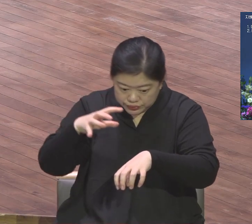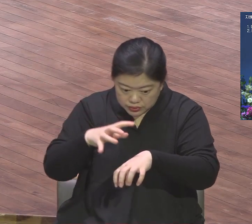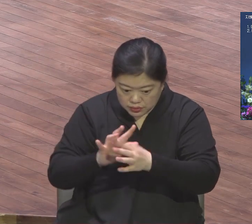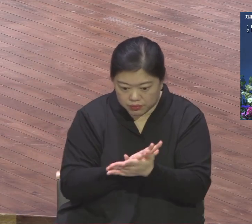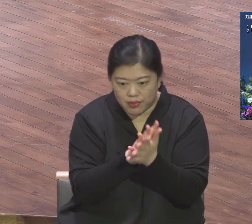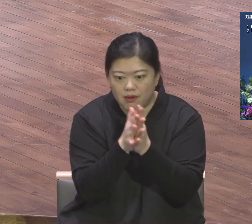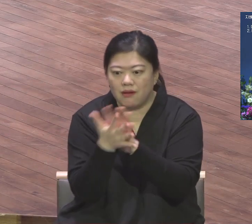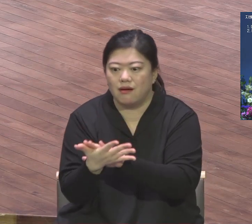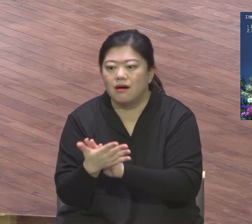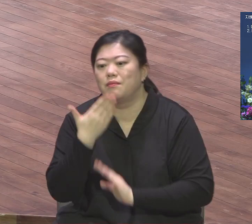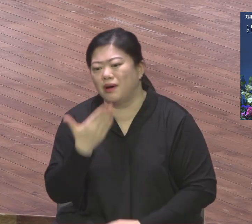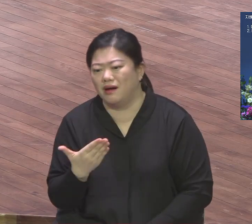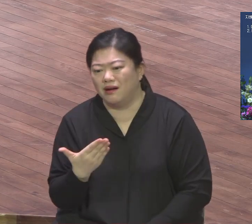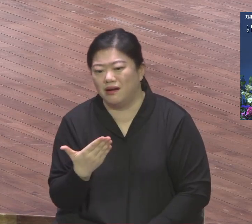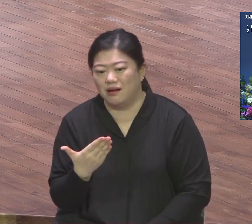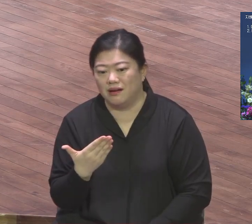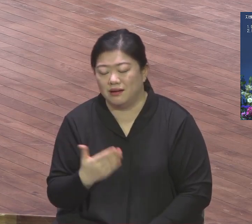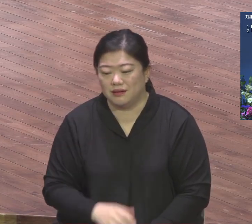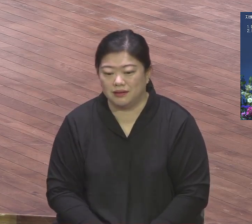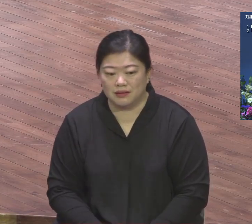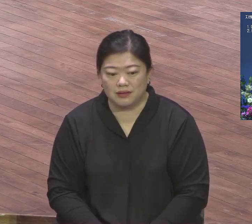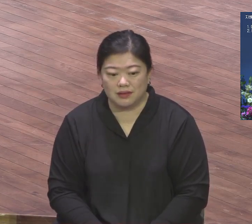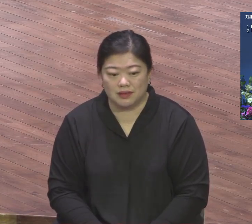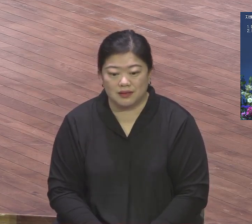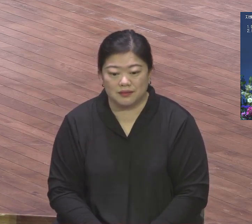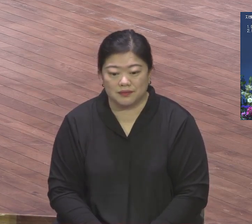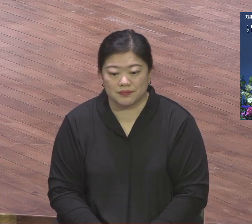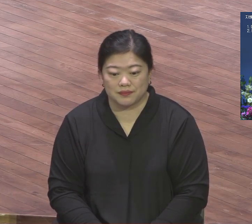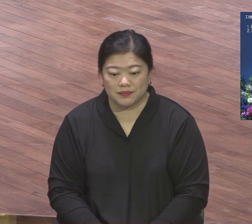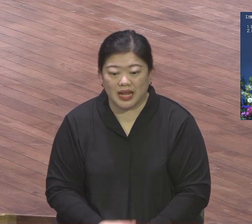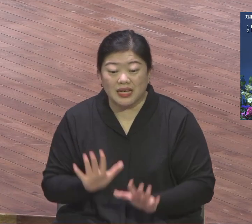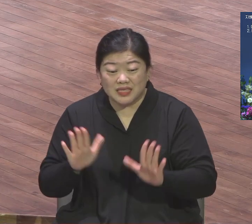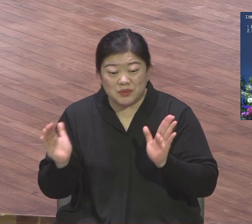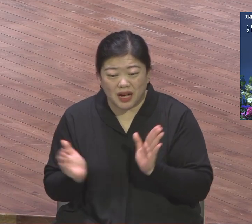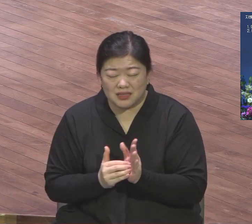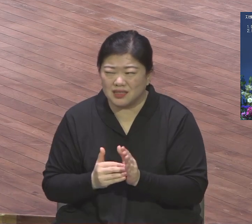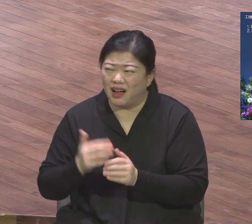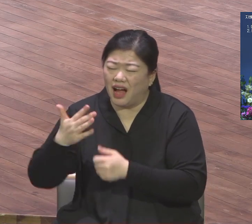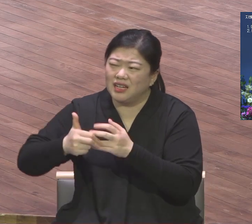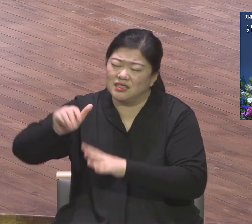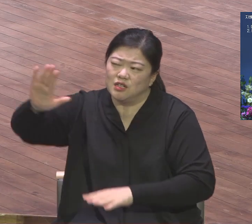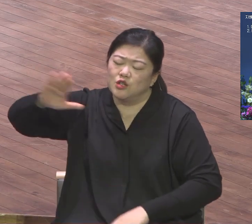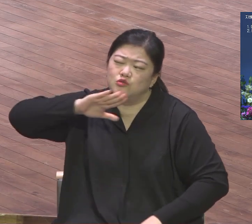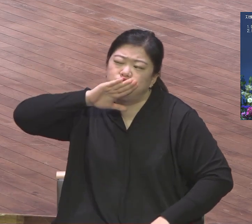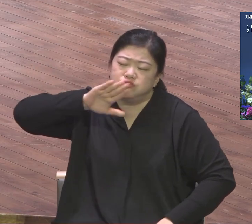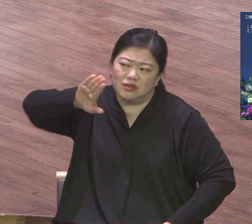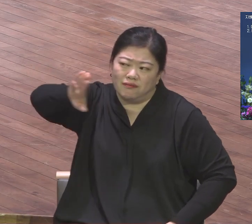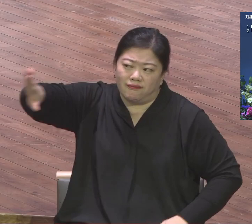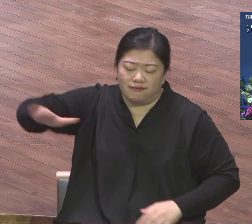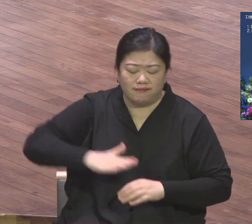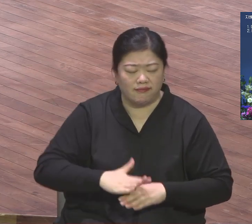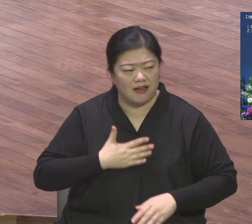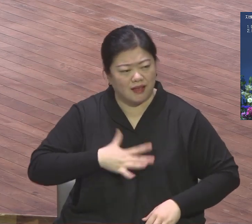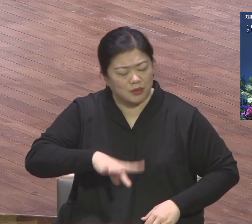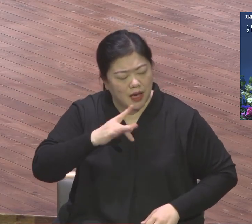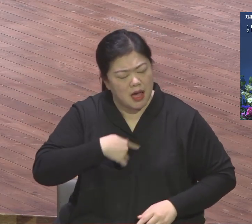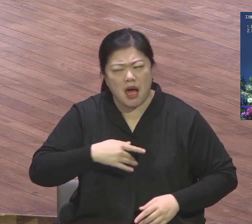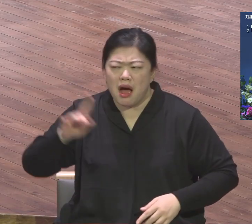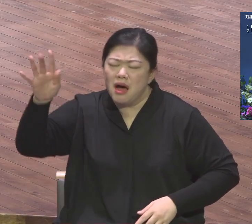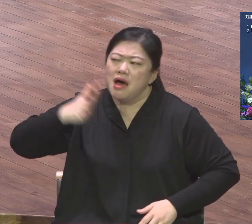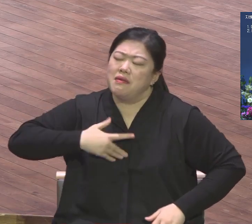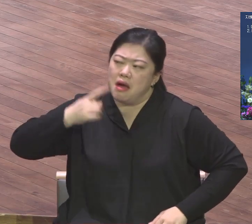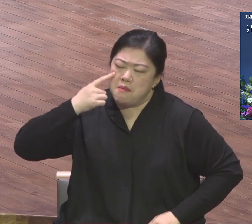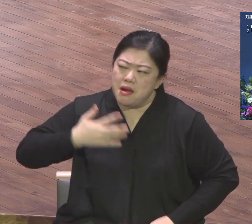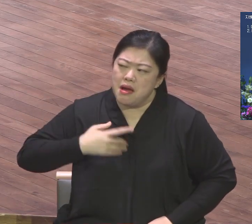새롭게 된다는 겁니다. 새롭게. 지금까지 내 마음대로 살아서 엉망으로 살았다 할지라도 그리스도의